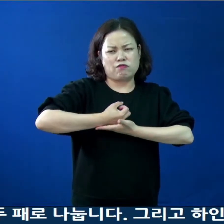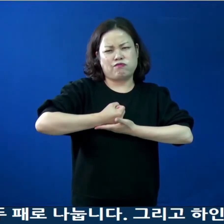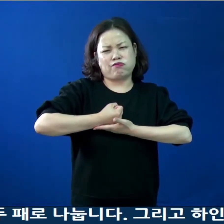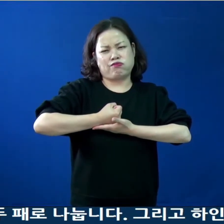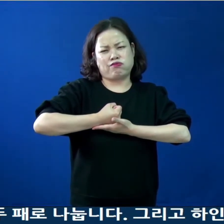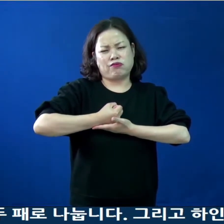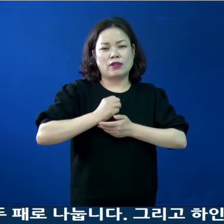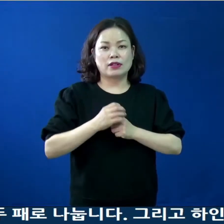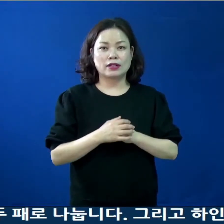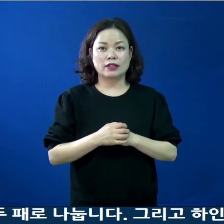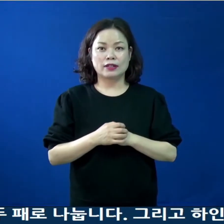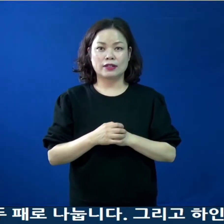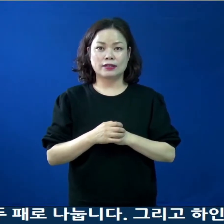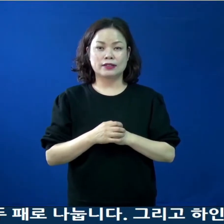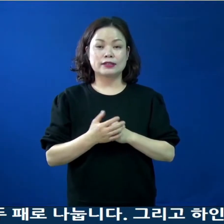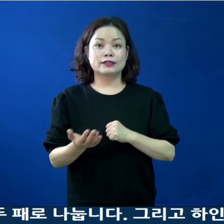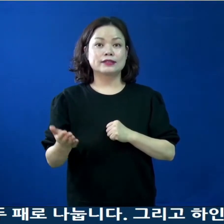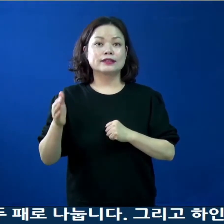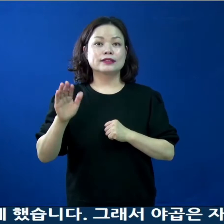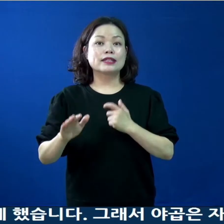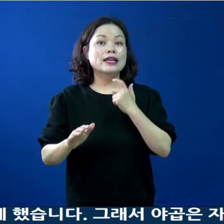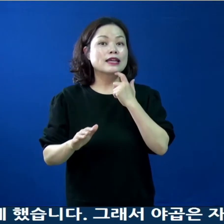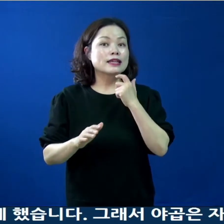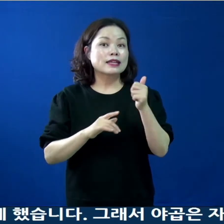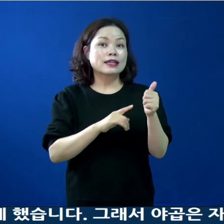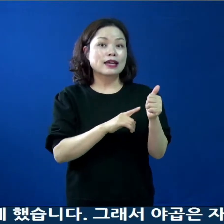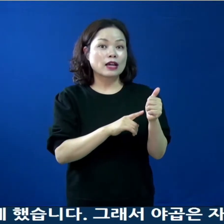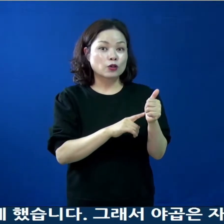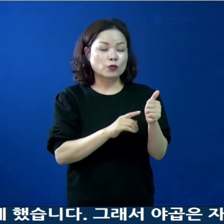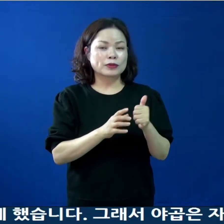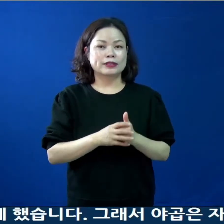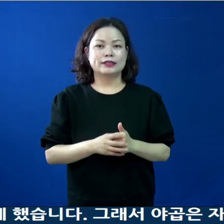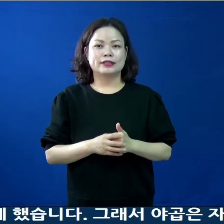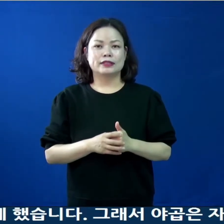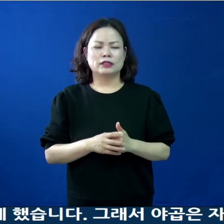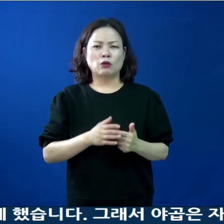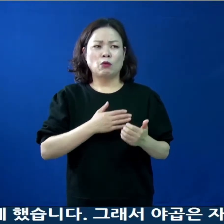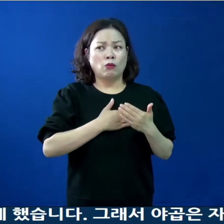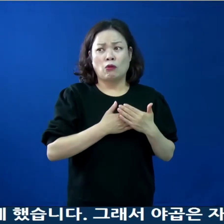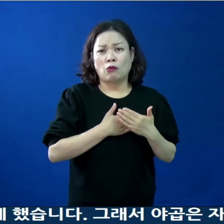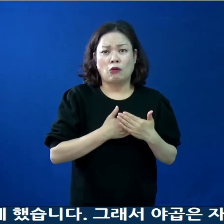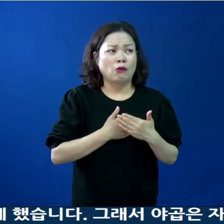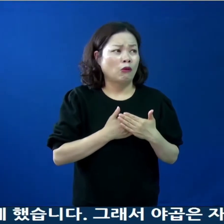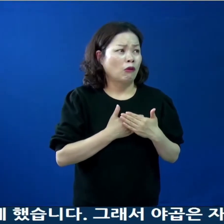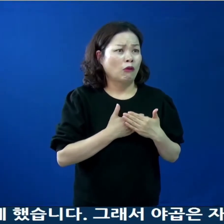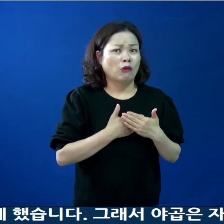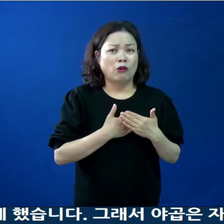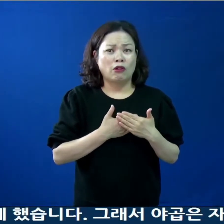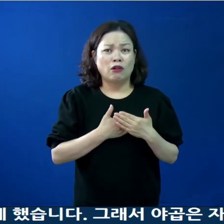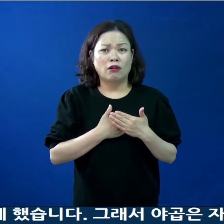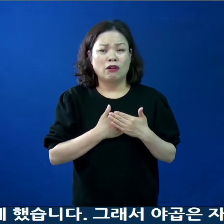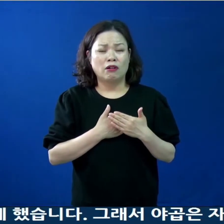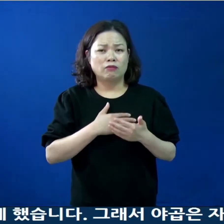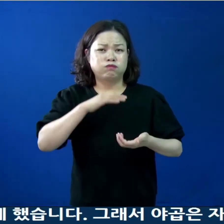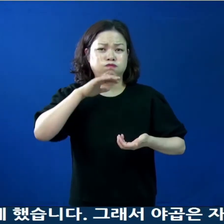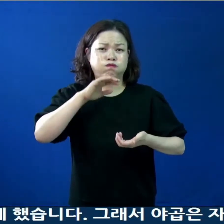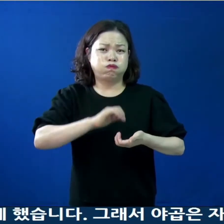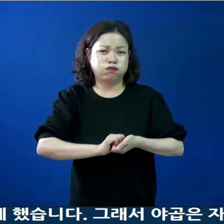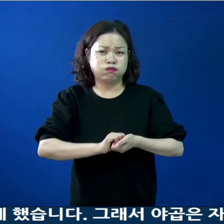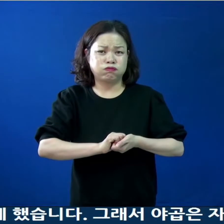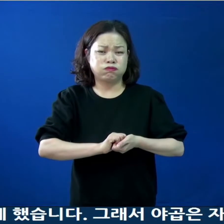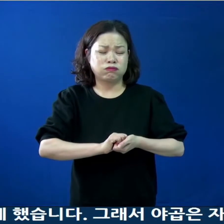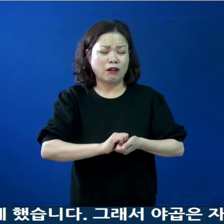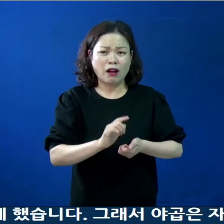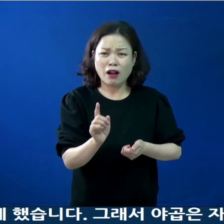됩니다. 근데 야곱이 불안한 겁니다. 한계에 부딪힌 것이죠.